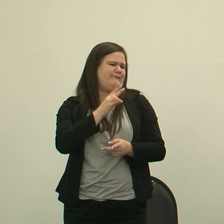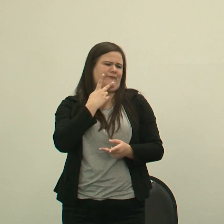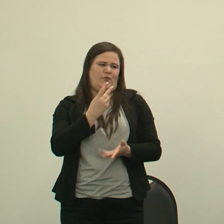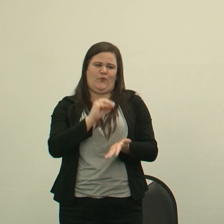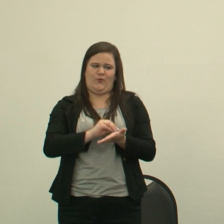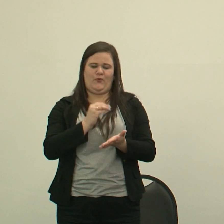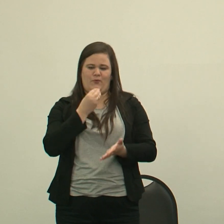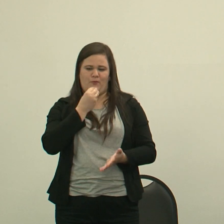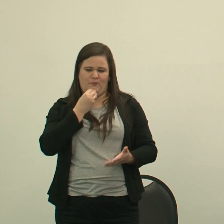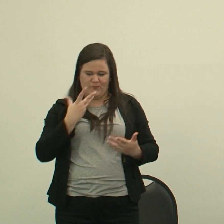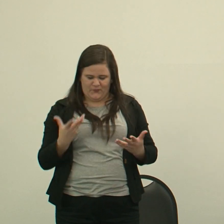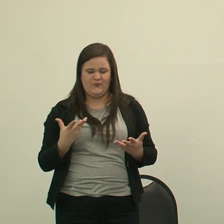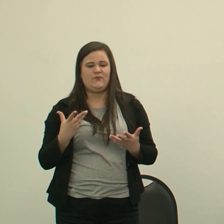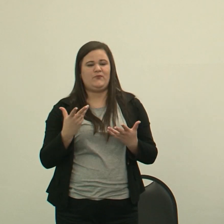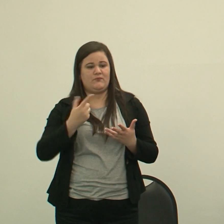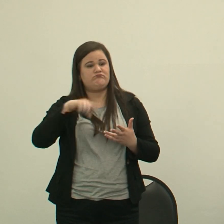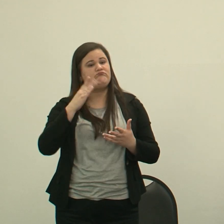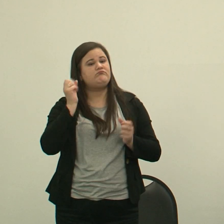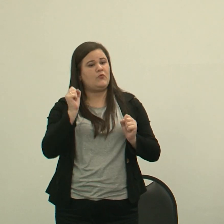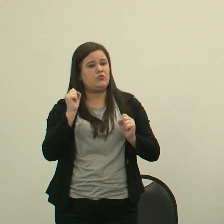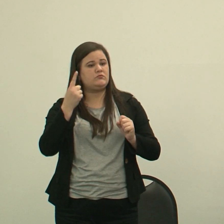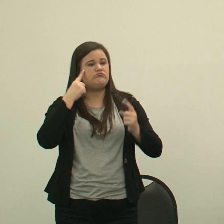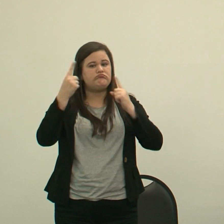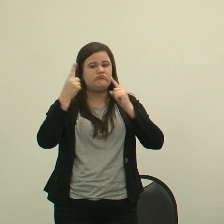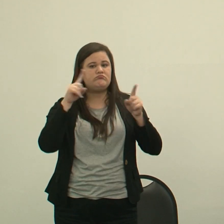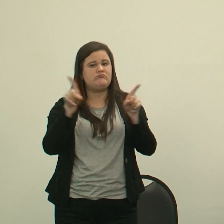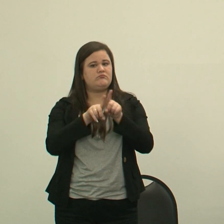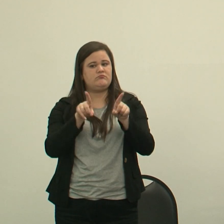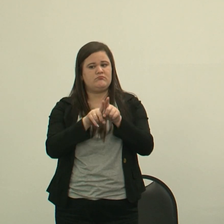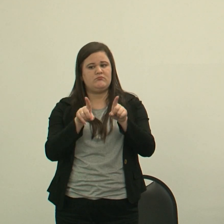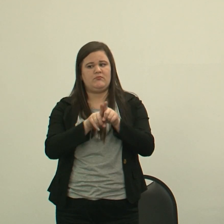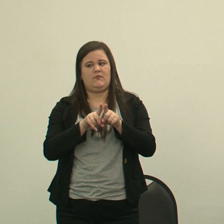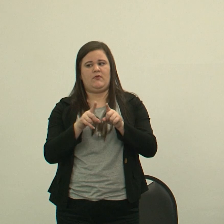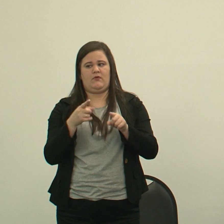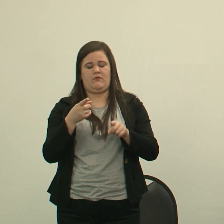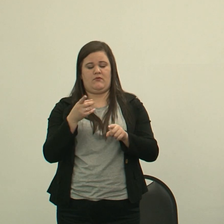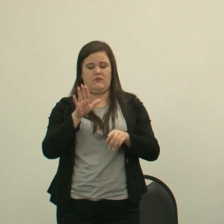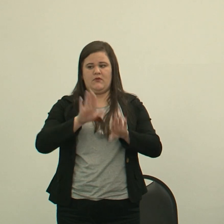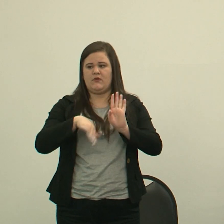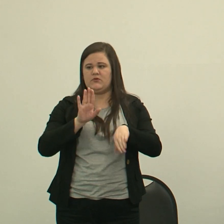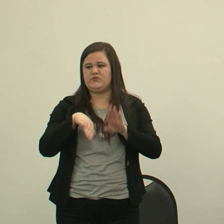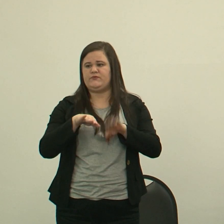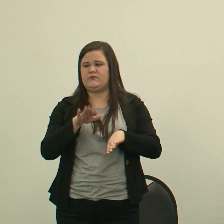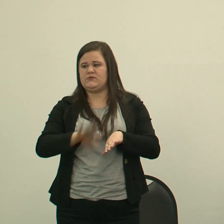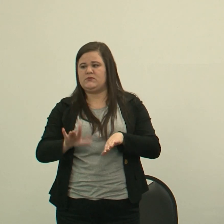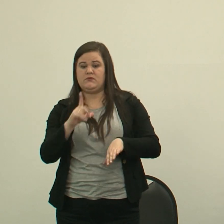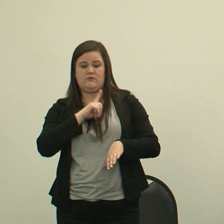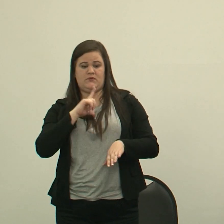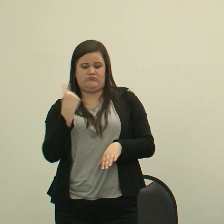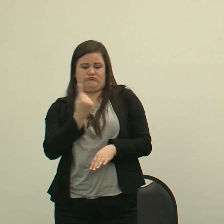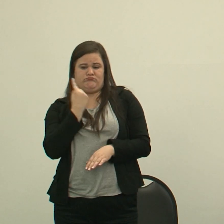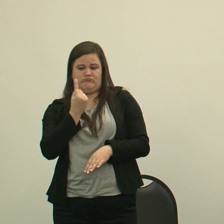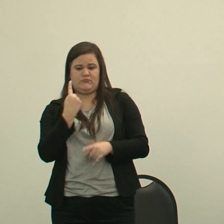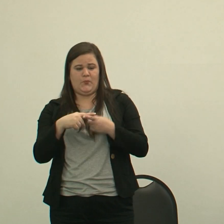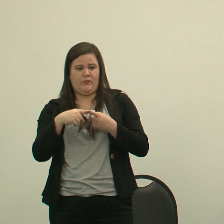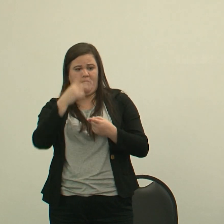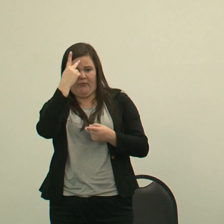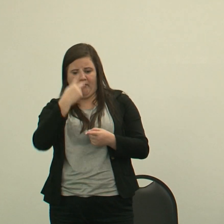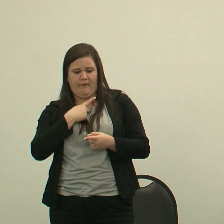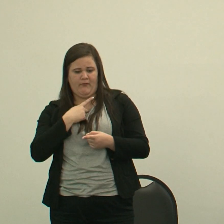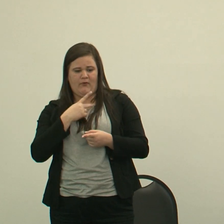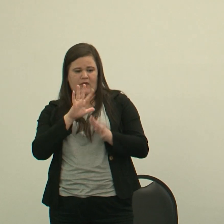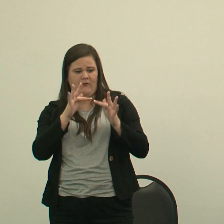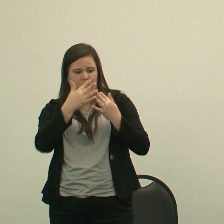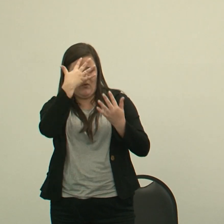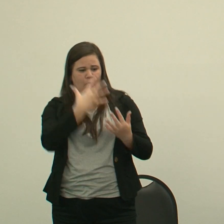pode trazer também que tem muita gente que mesmo nesses jantares também se sentem sozinha. Ou porque não é compreendida pela família